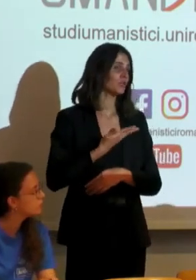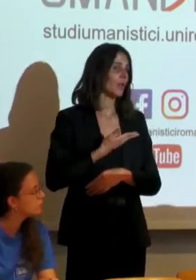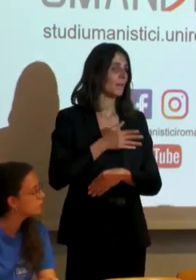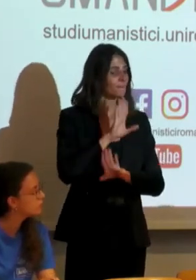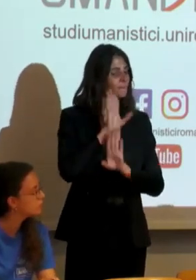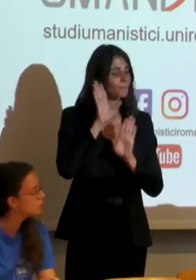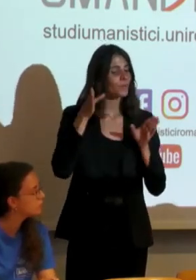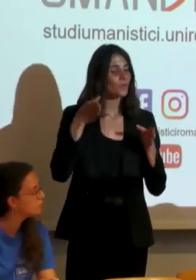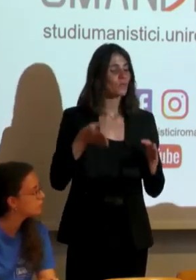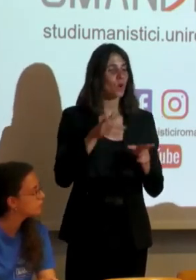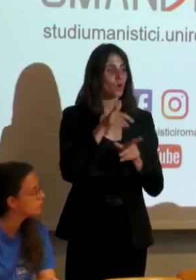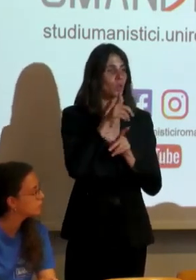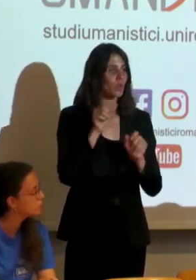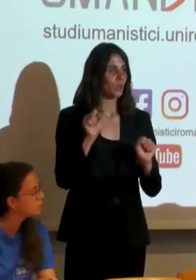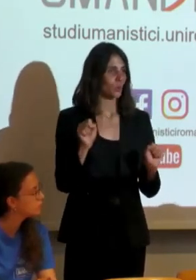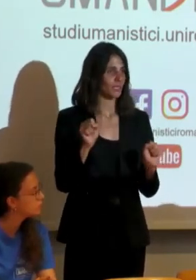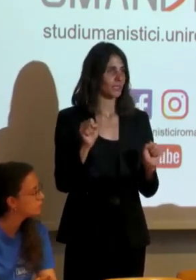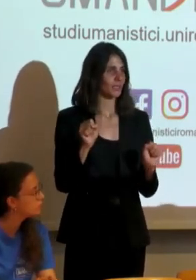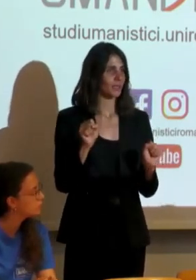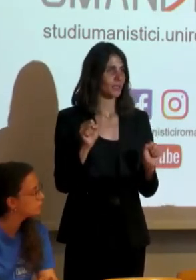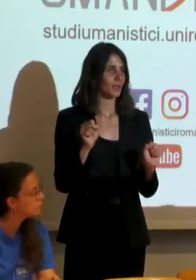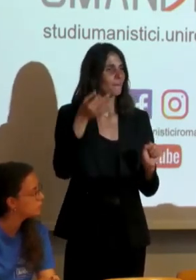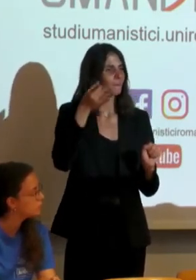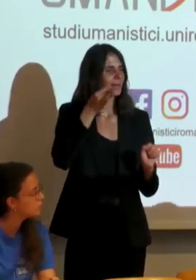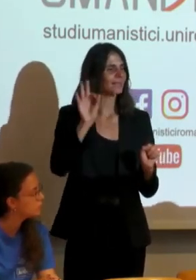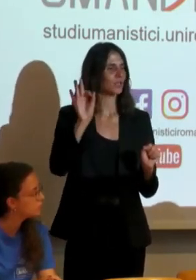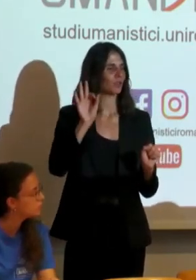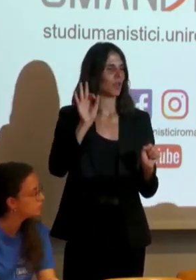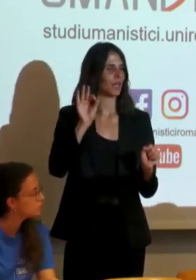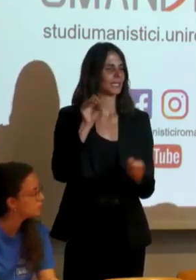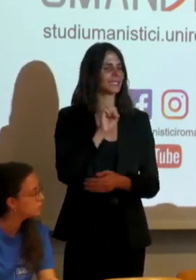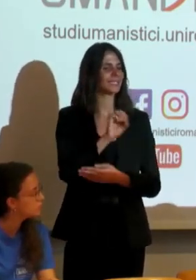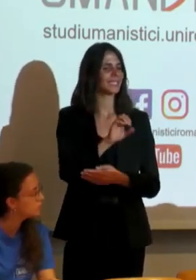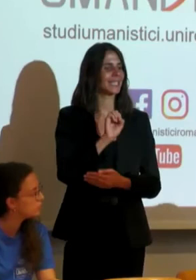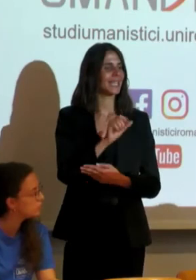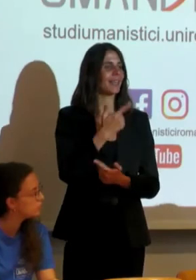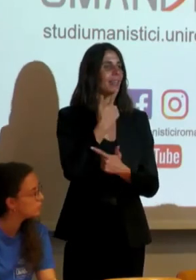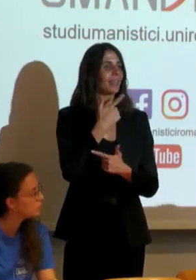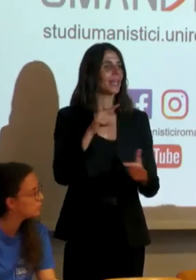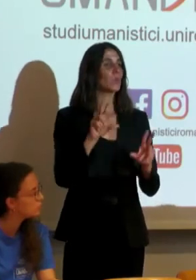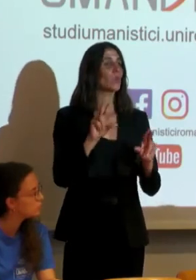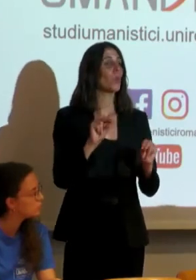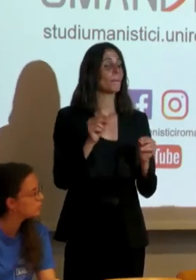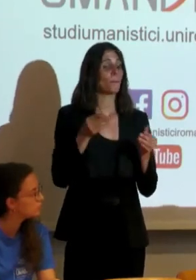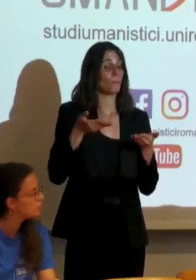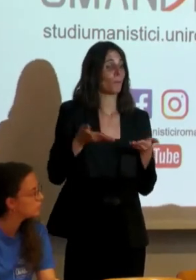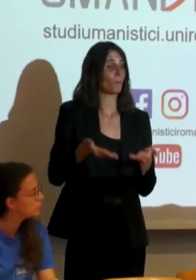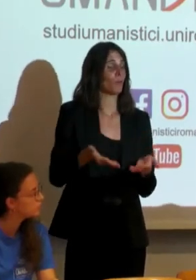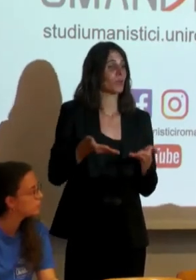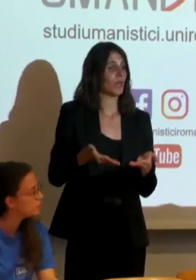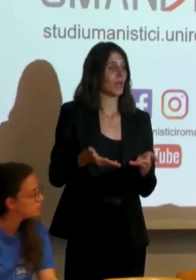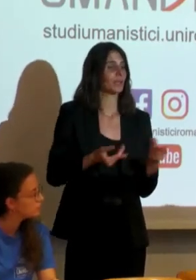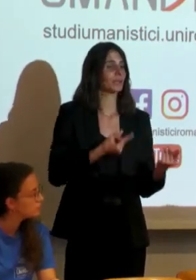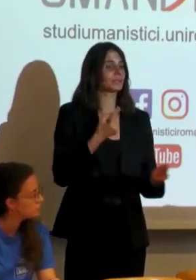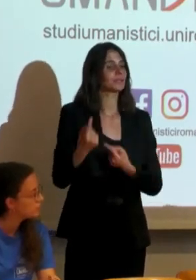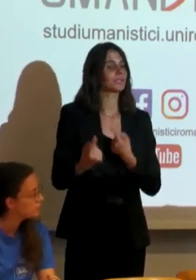sulla linguistica, in particolar modo sulla didattica delle lingue moderne e in un contesto